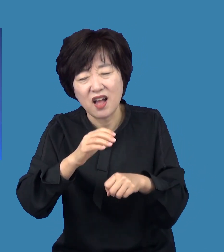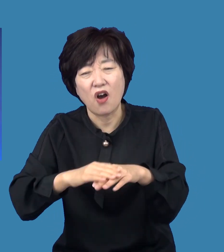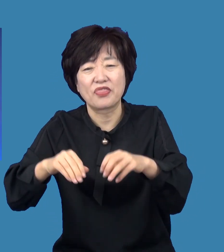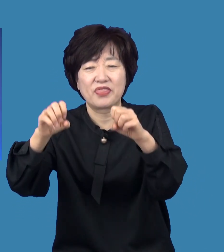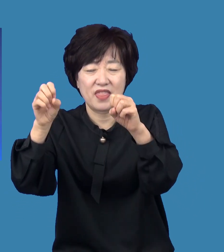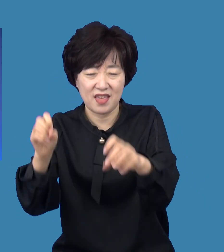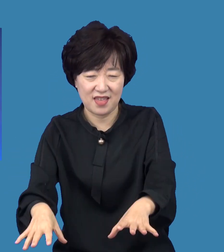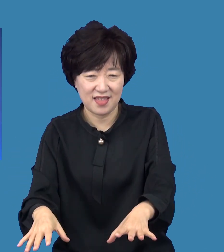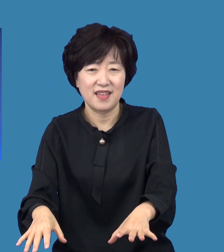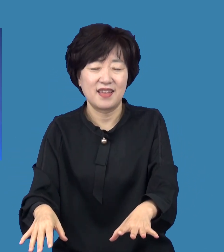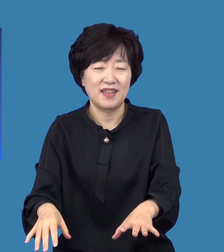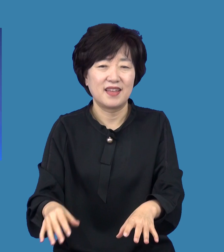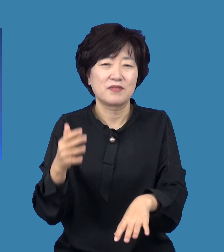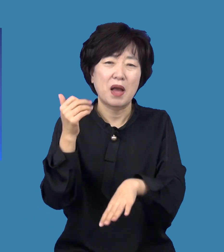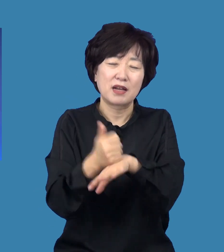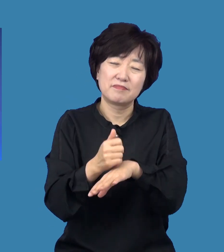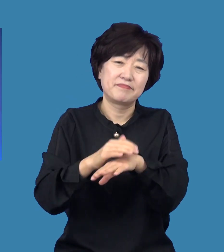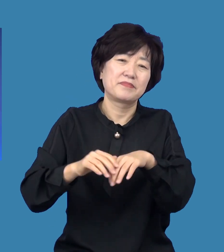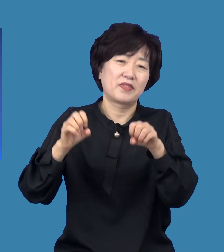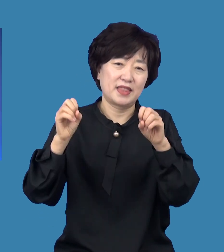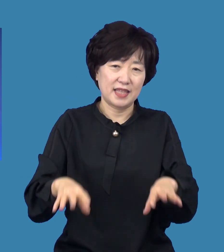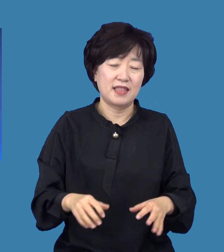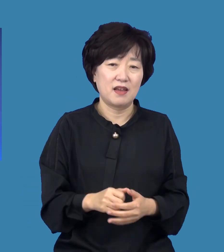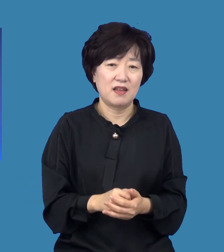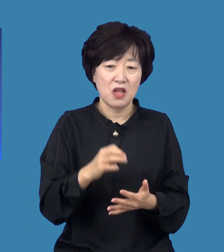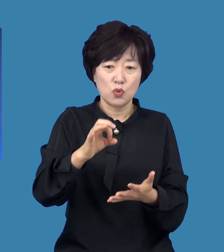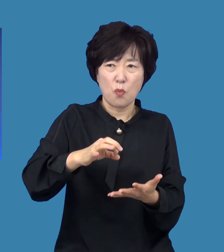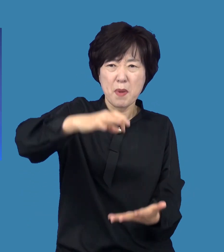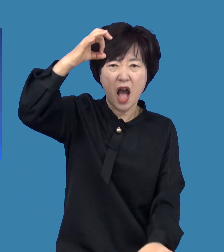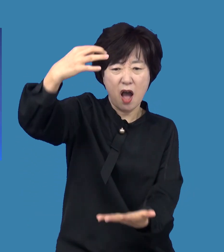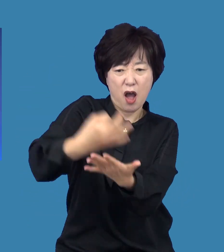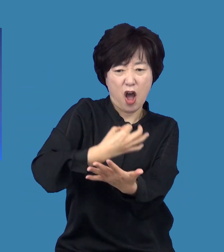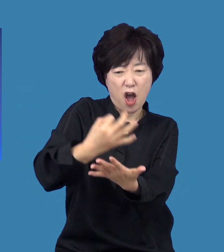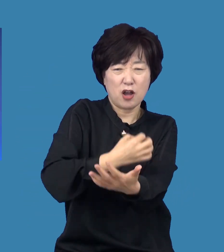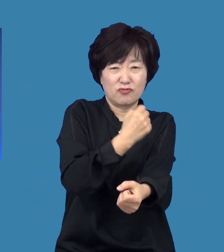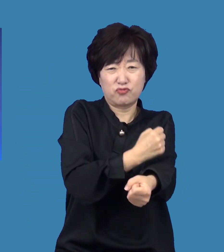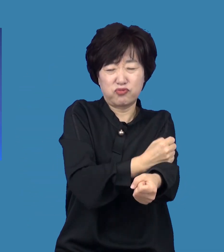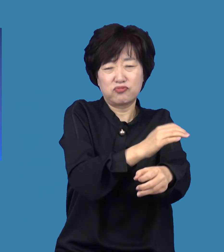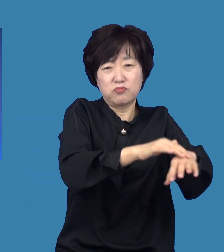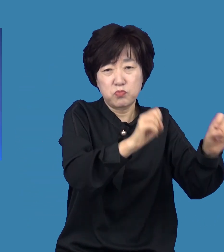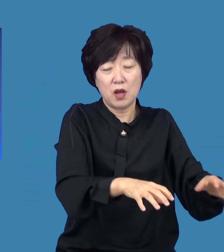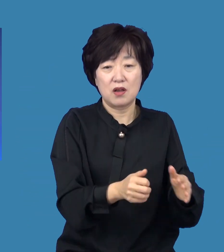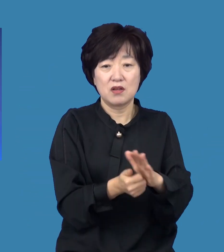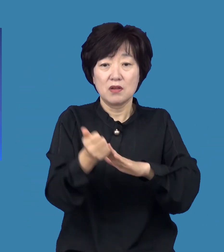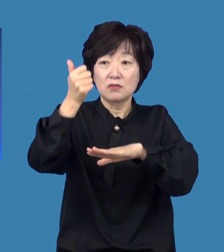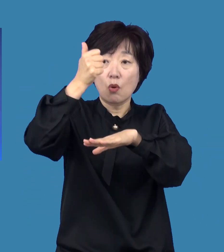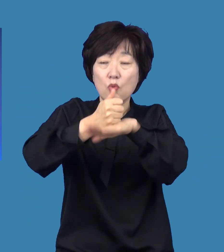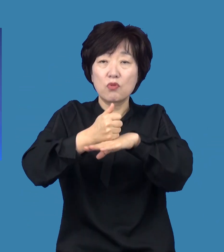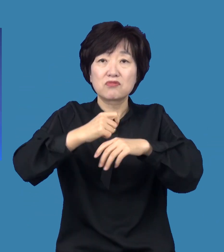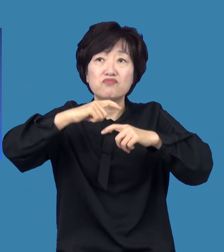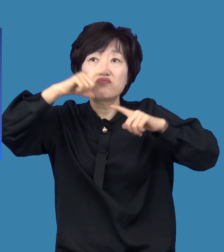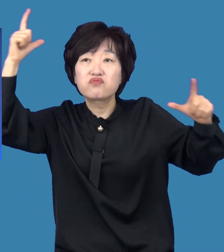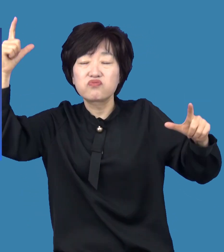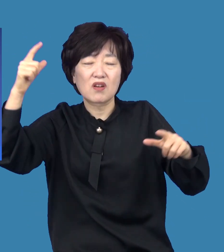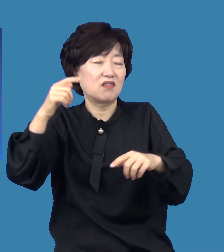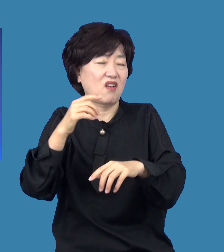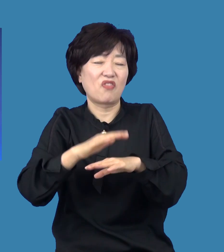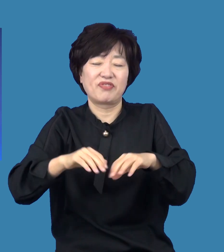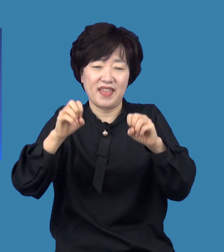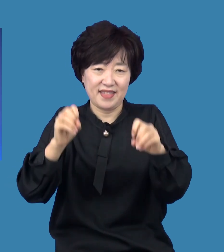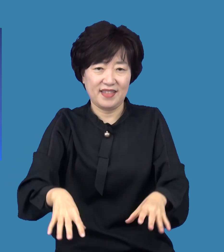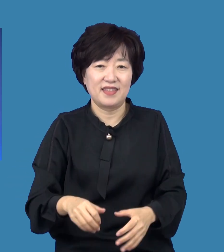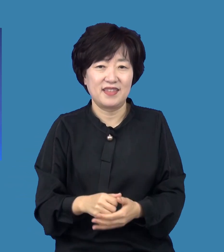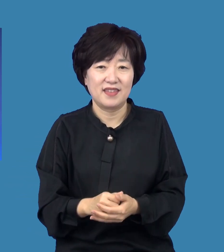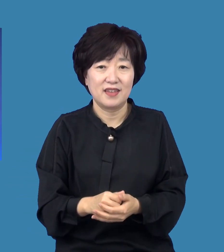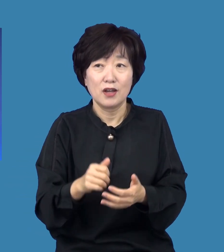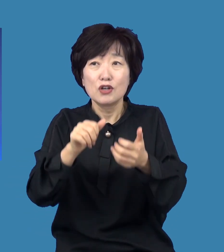된다는 거예요. 뭐 돈을 많이 버는 수고도 헛되고요. 또 성공해서 유명해지는 수고도 헛됩니다. 왜냐하면 죽음이